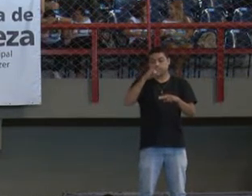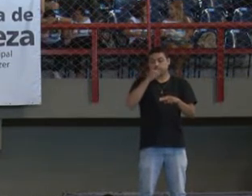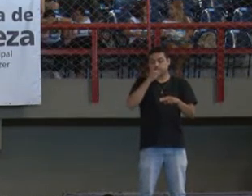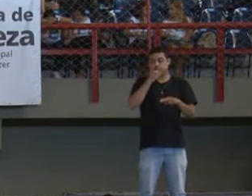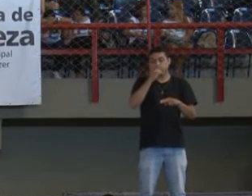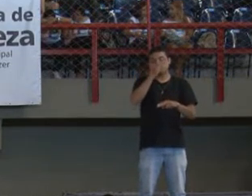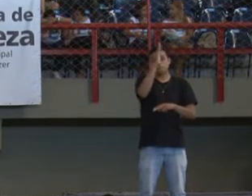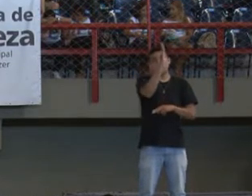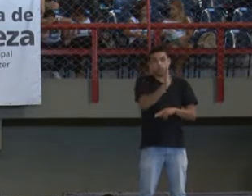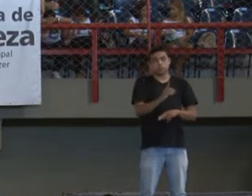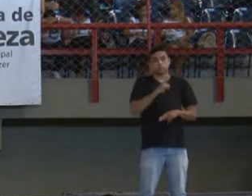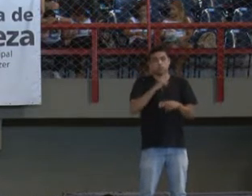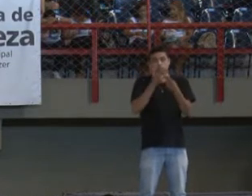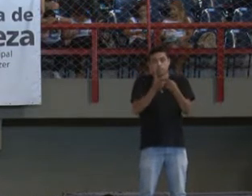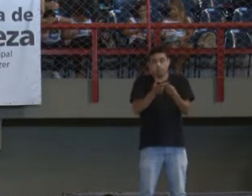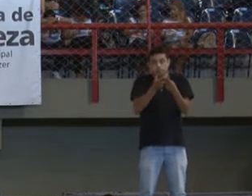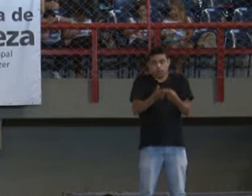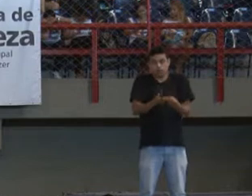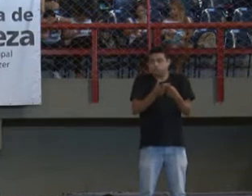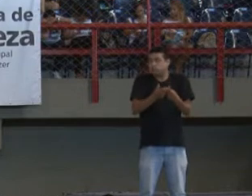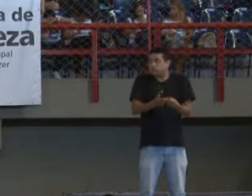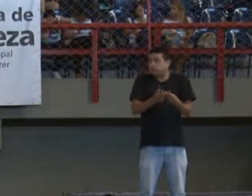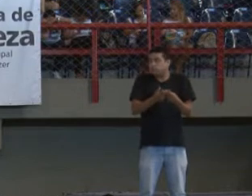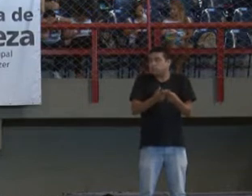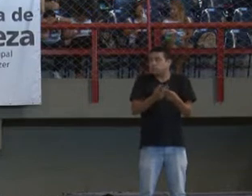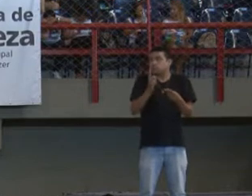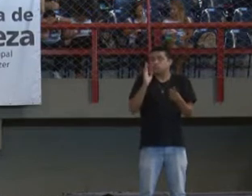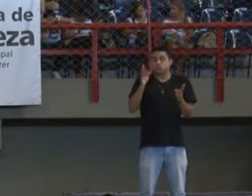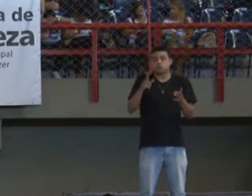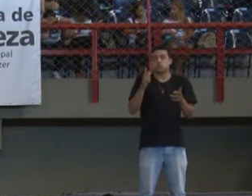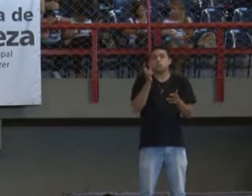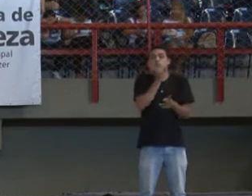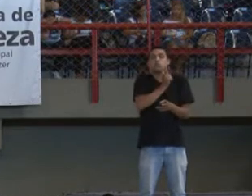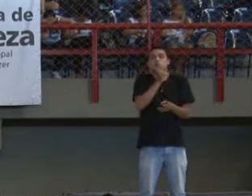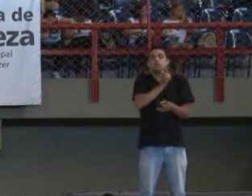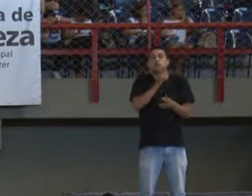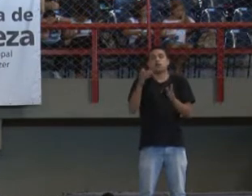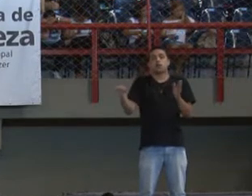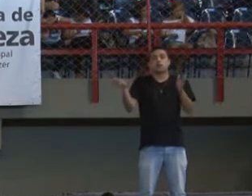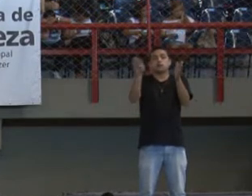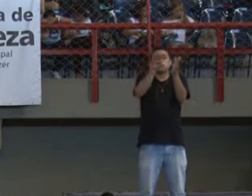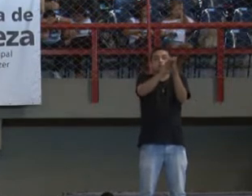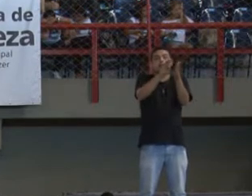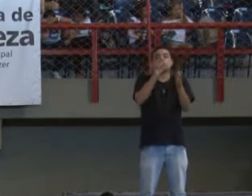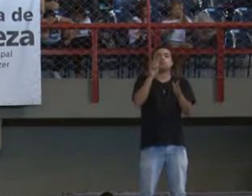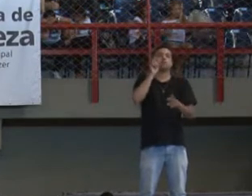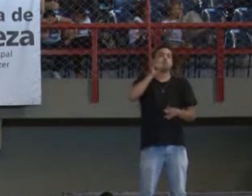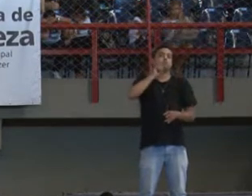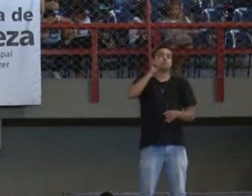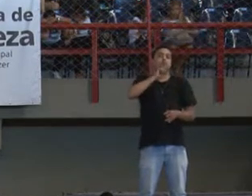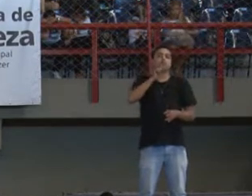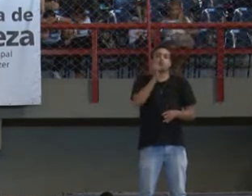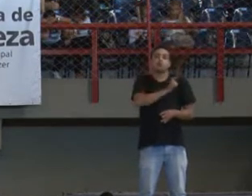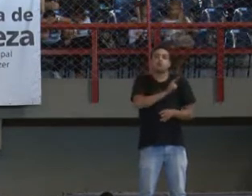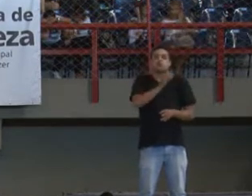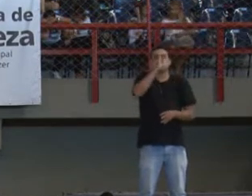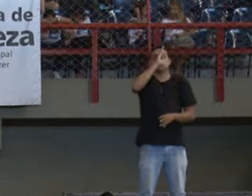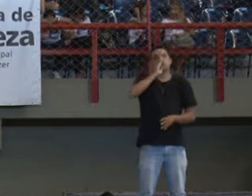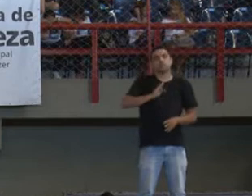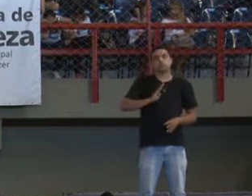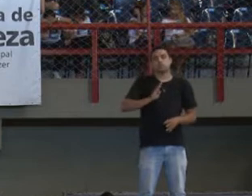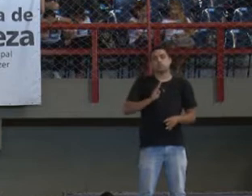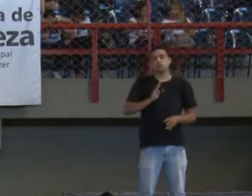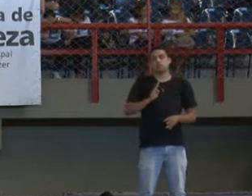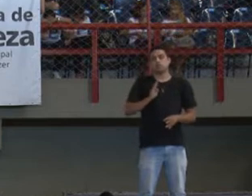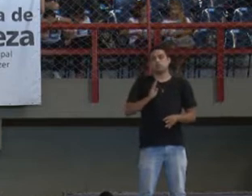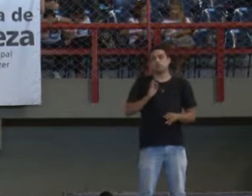se você tiver um pouquinho de paciência, você vai ser levado até os Estados Unidos, de graça. Olha que palavra